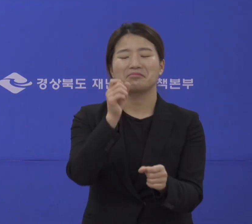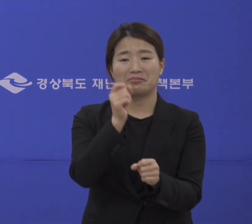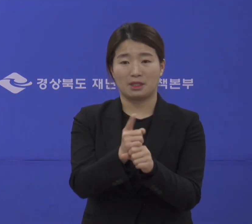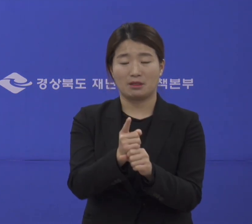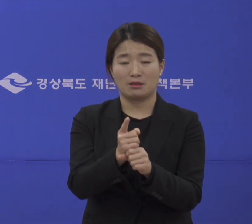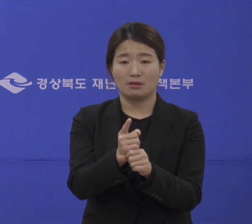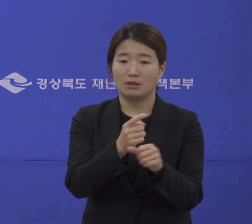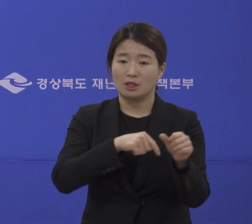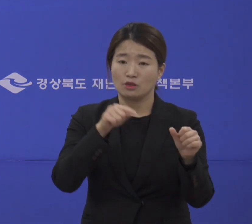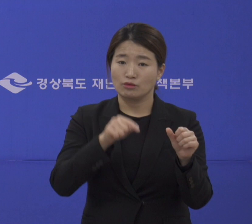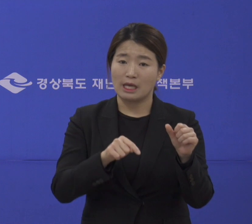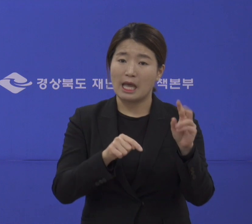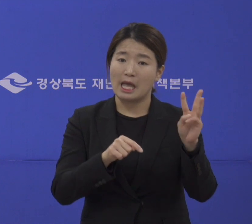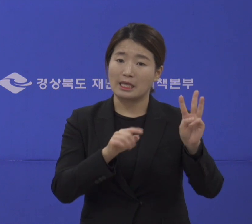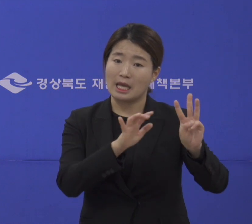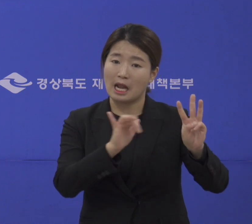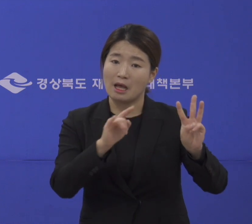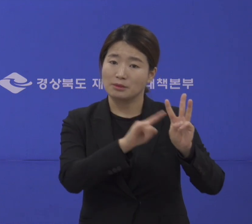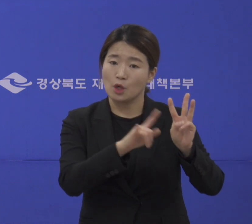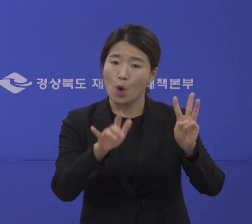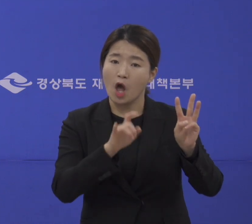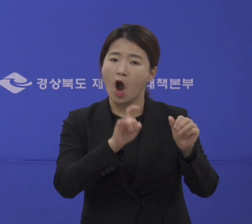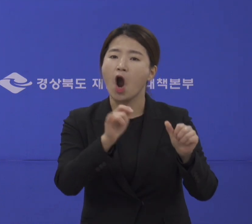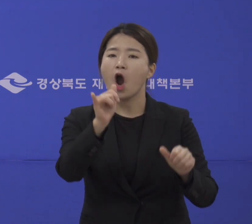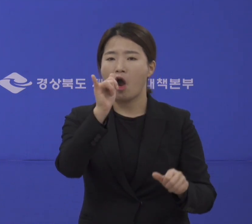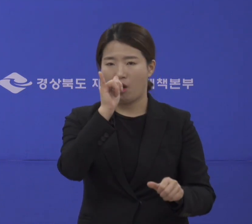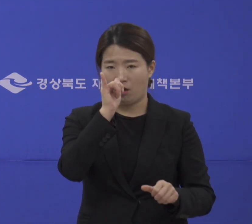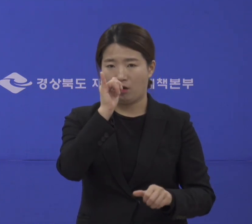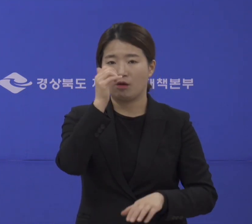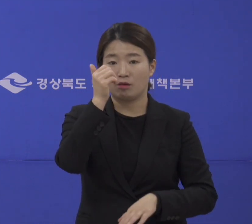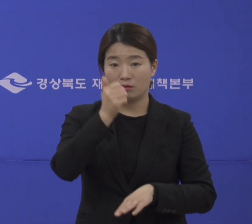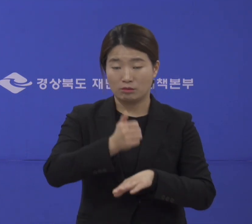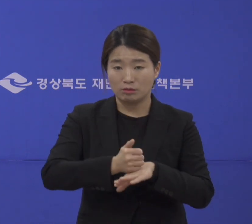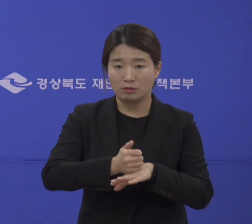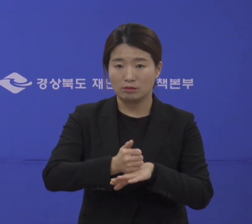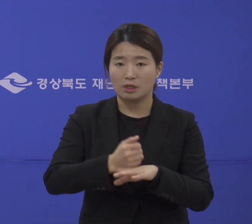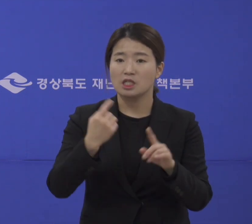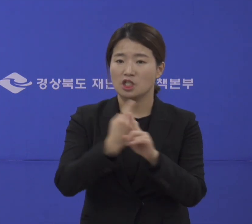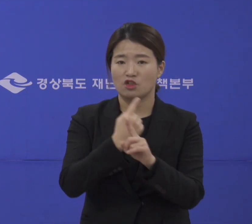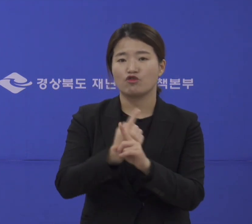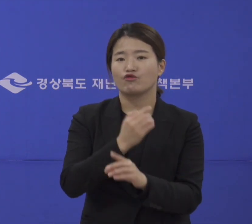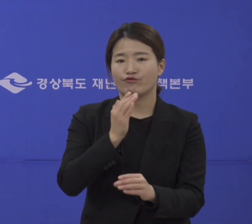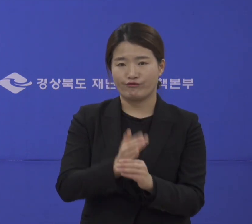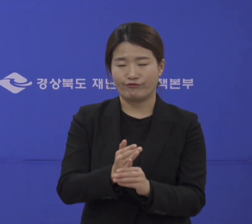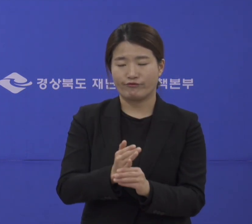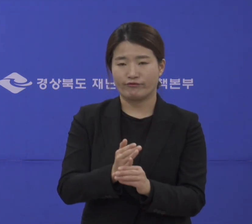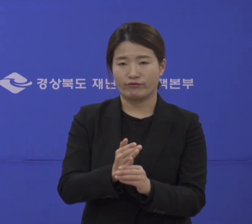이 중 3명은 양성 판정을 받아서 치료 중에 있고